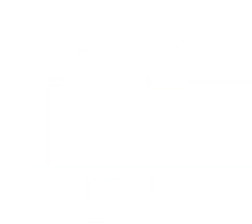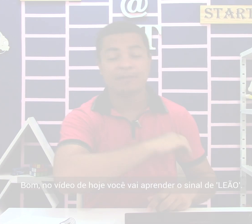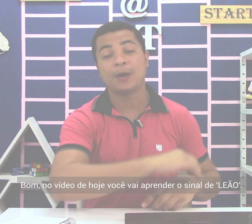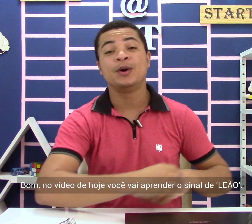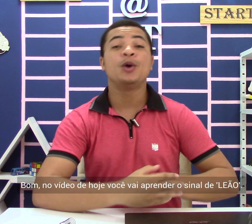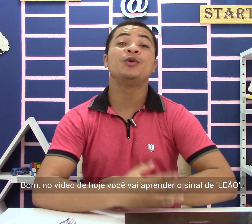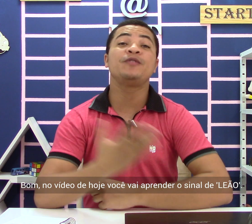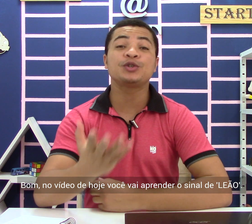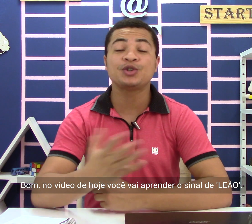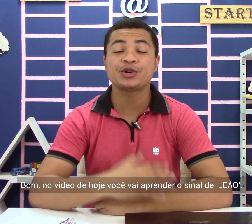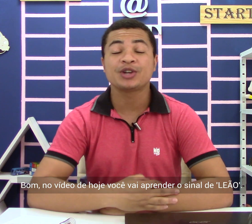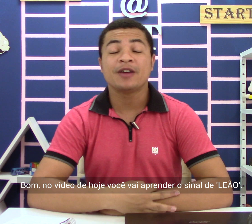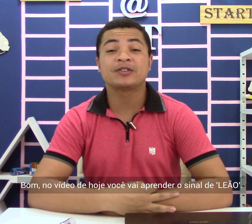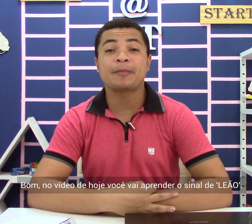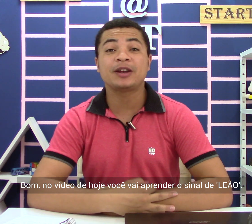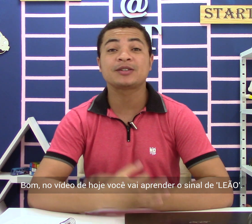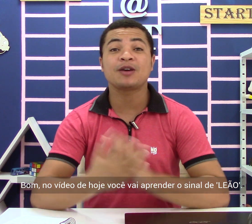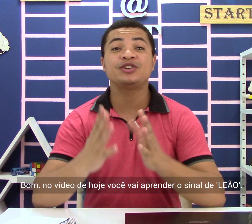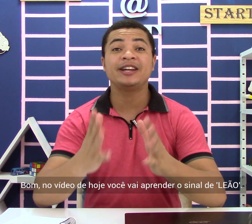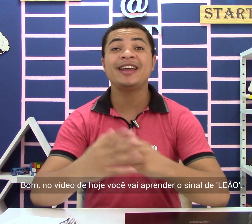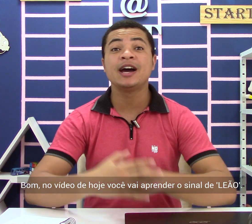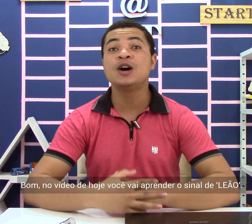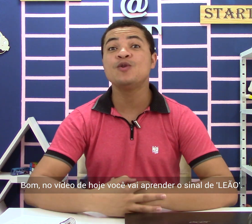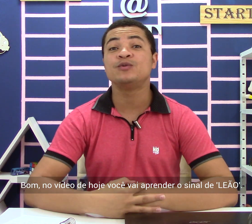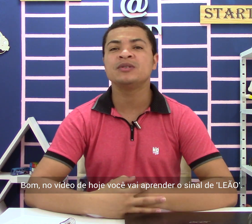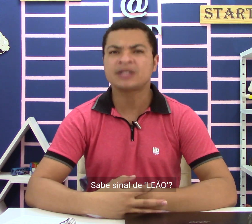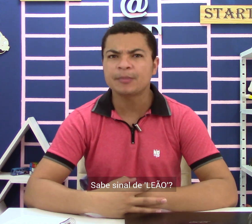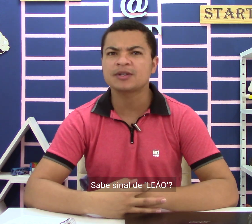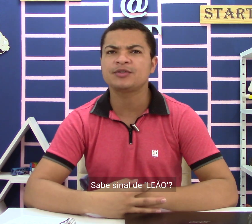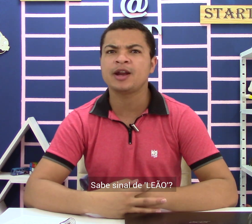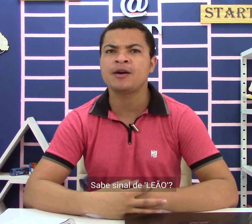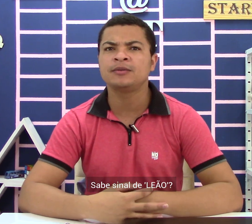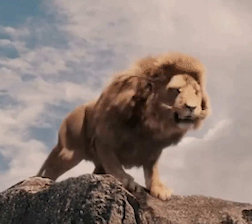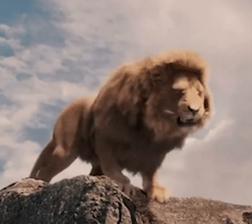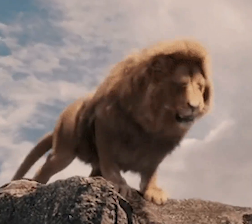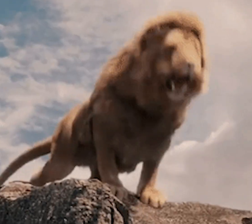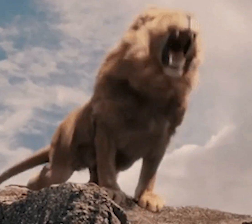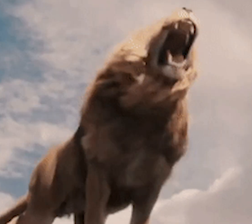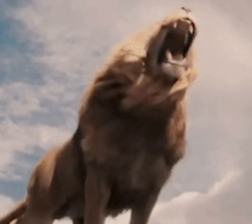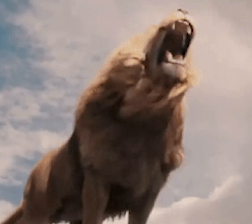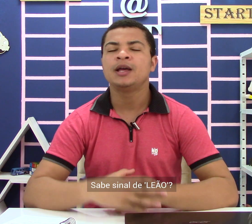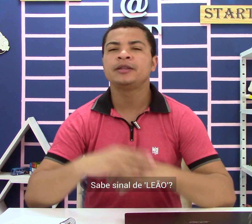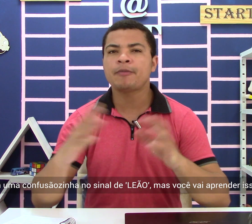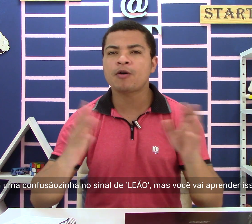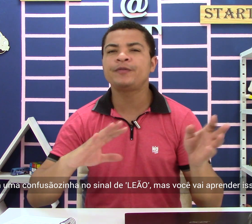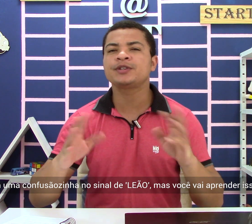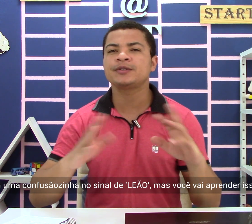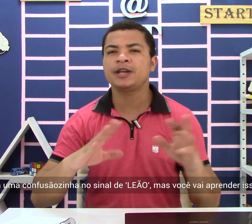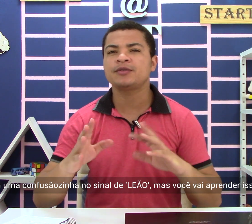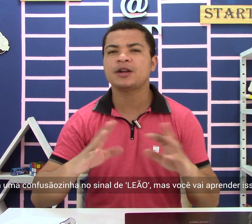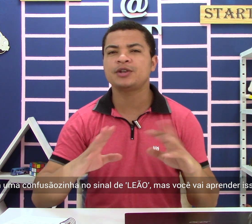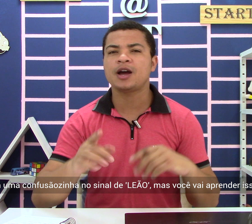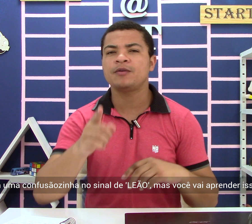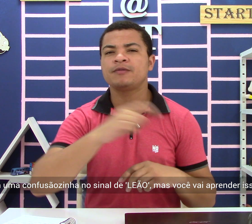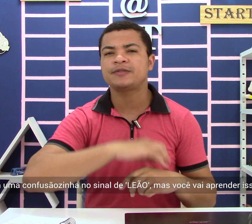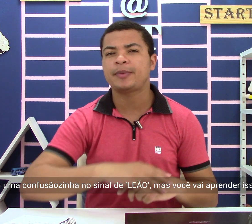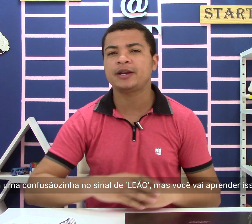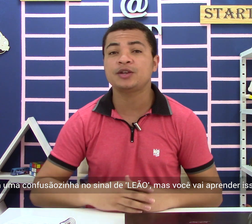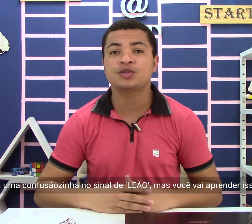Bom, no vídeo de hoje você vai aprender o sinal de leão. Sabe o sinal de leão? Tem uma confusãozinha aí no sinal de leão e você vai aprender isso